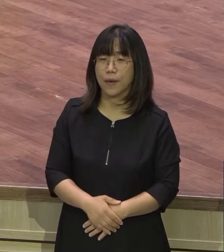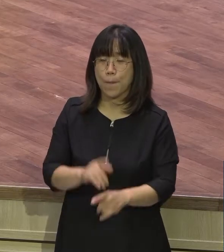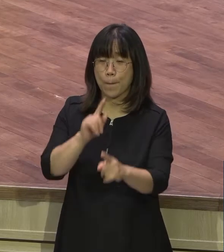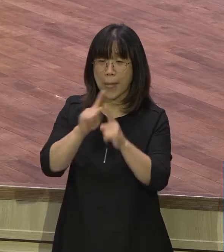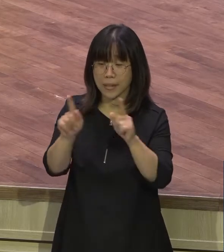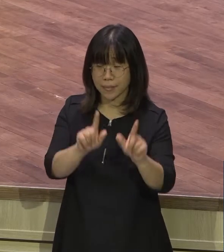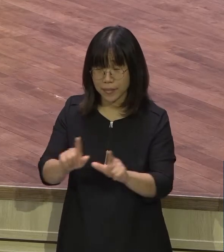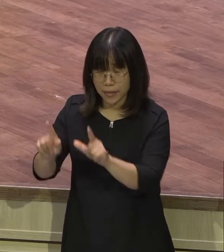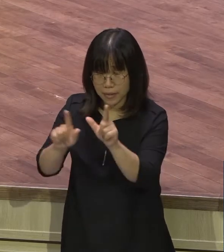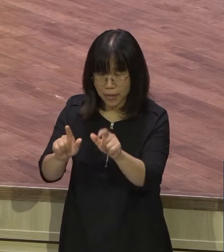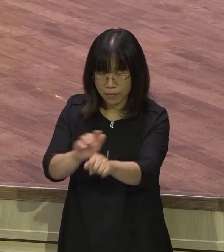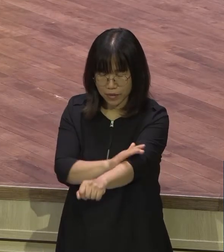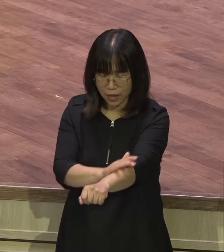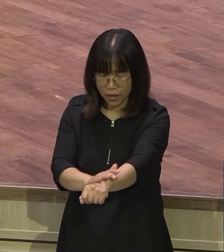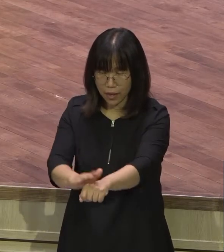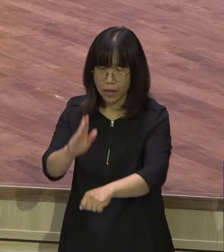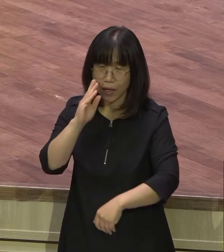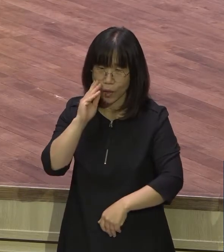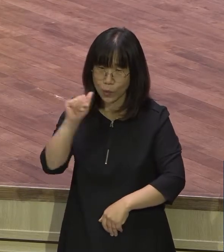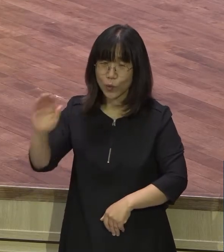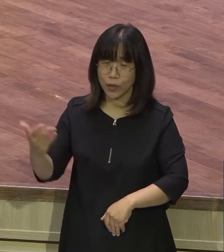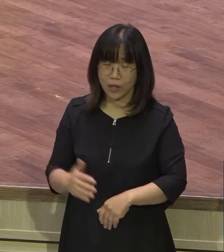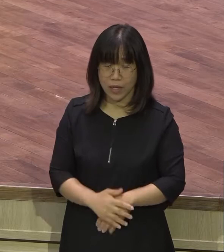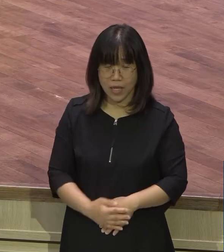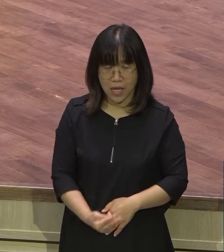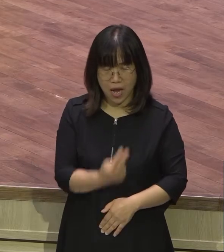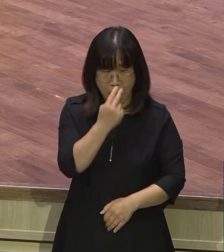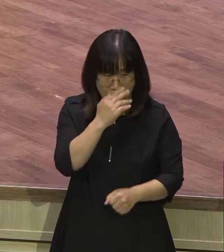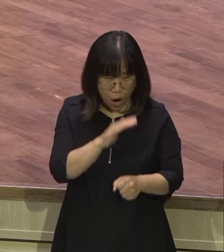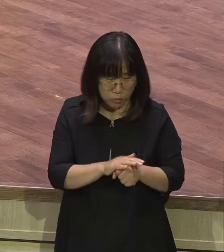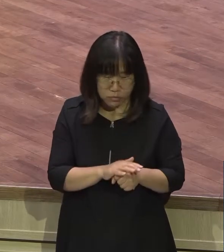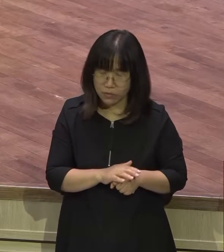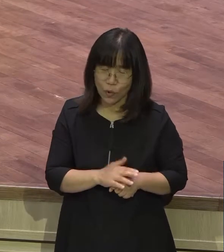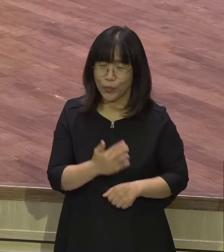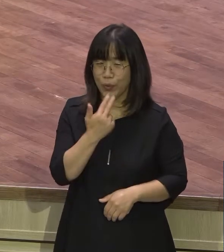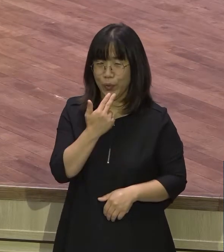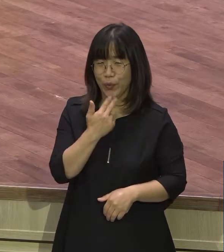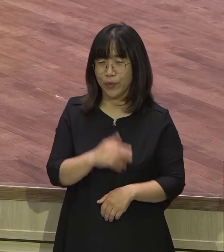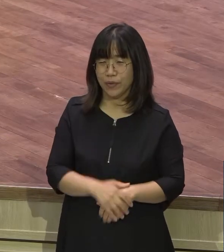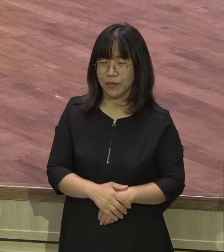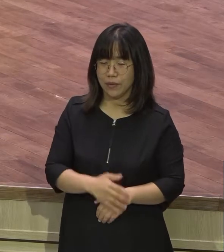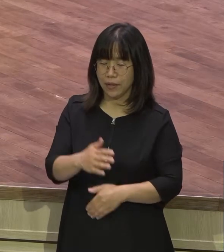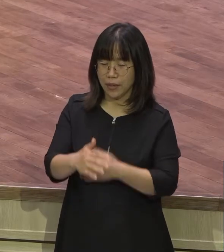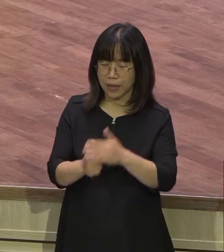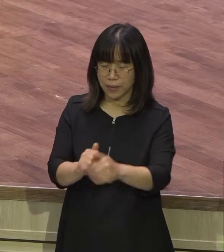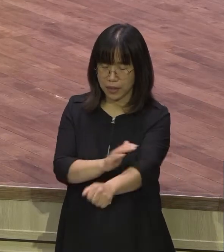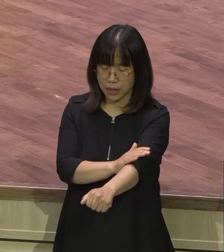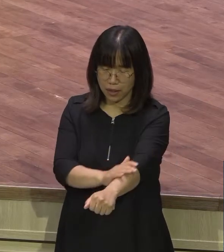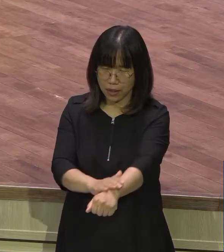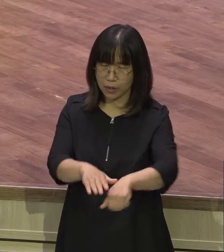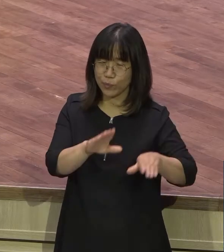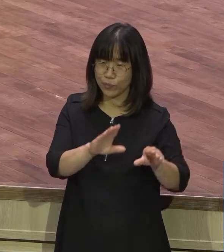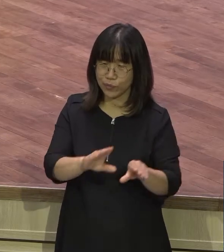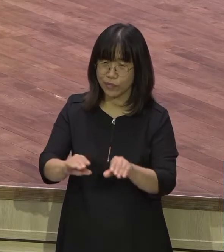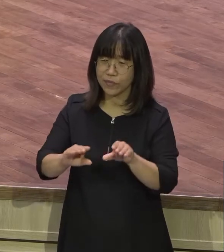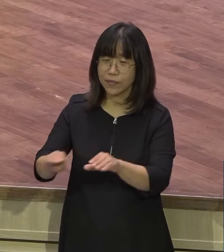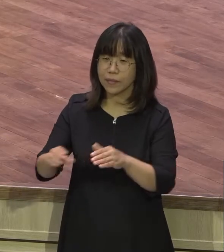따라서 하면 형통해 억울한 일과 특별한 일 없어 아주 하나는 형통해 말씀